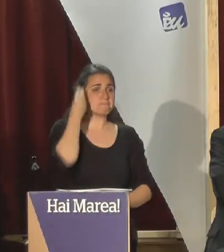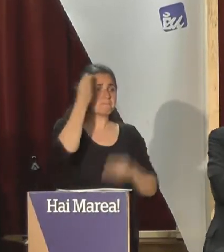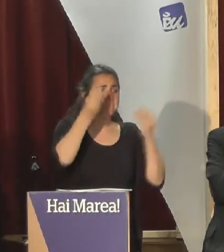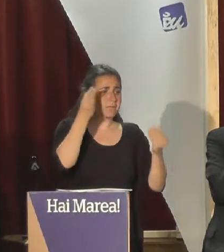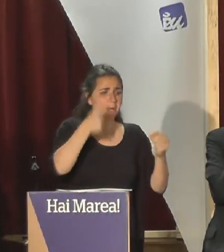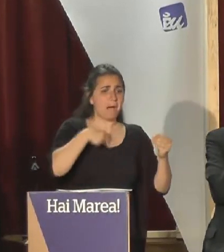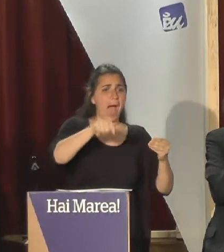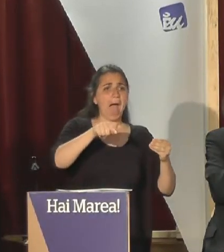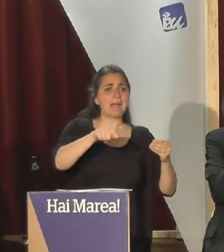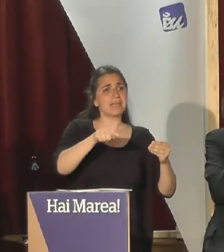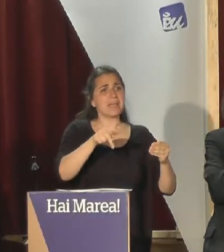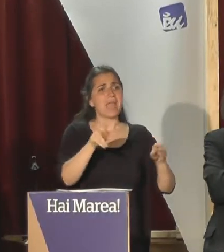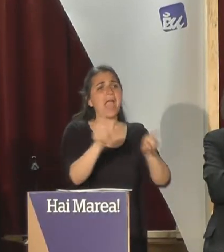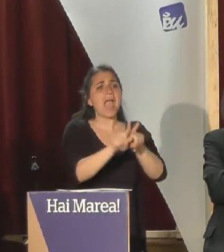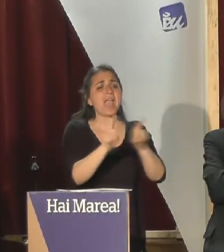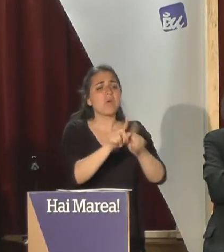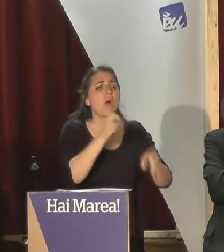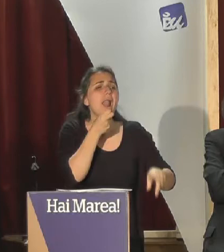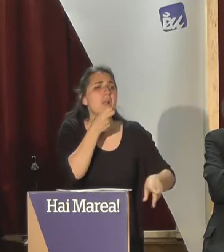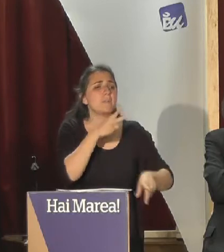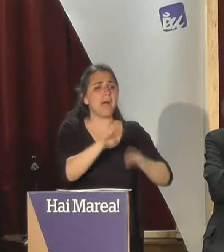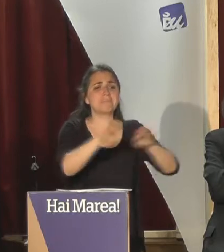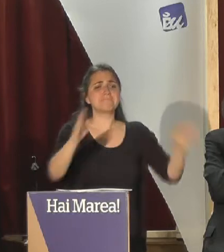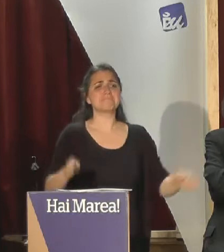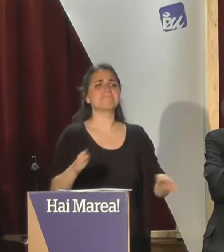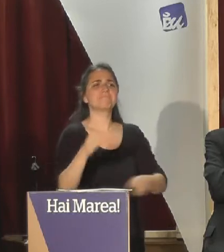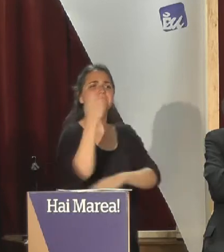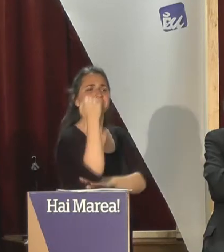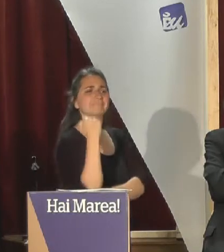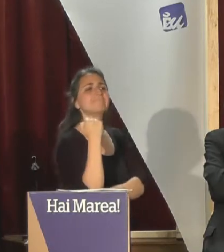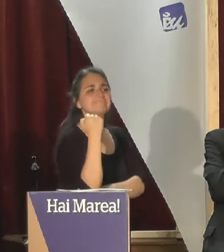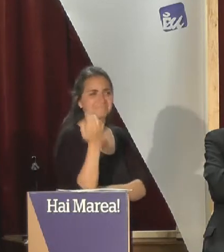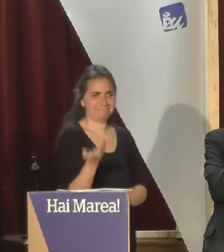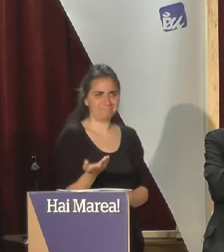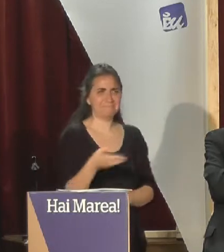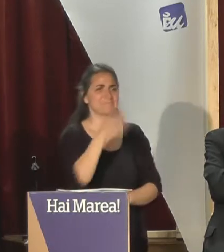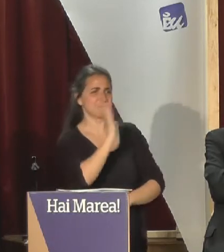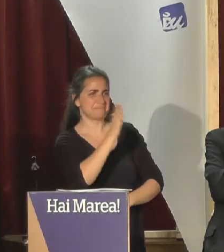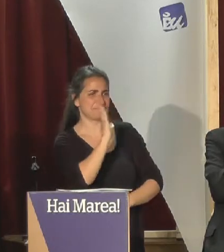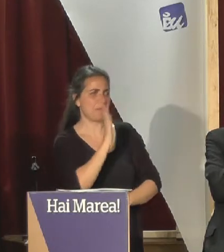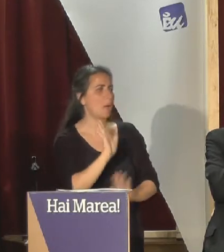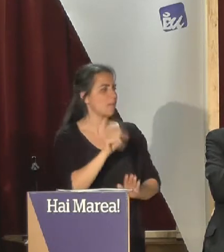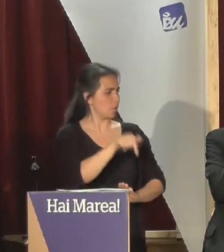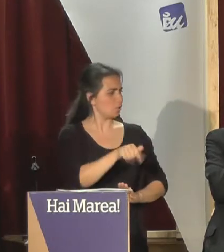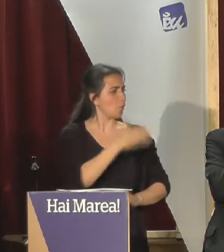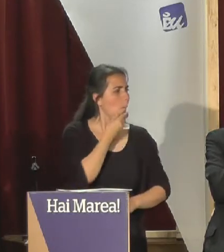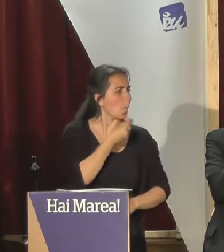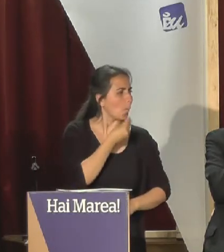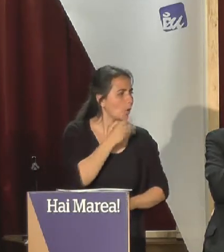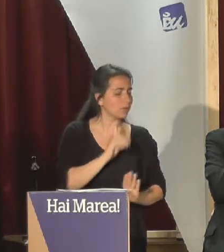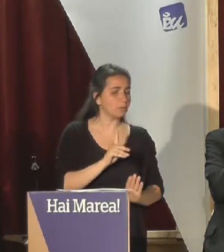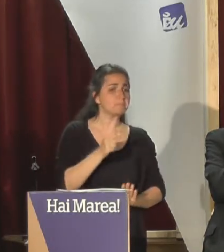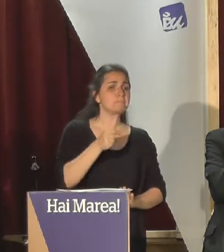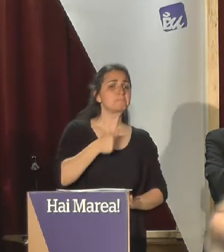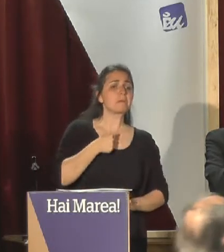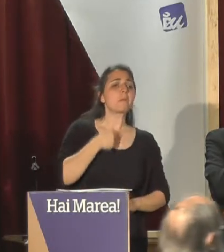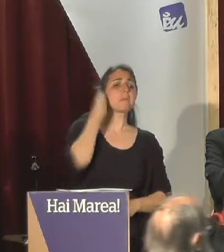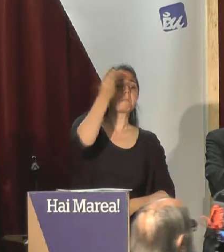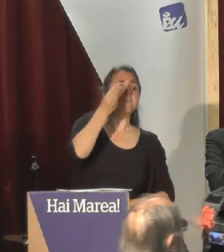barra aquí diante, a barra do bar, pero está moi bonito así. E logo tamén pensei, bueno,